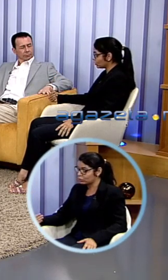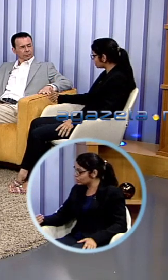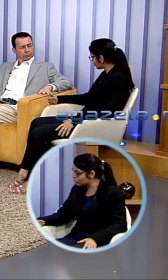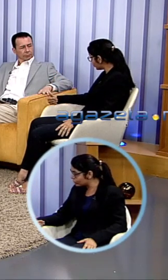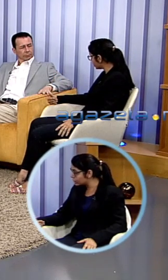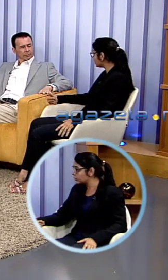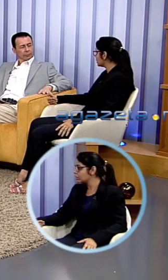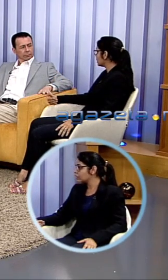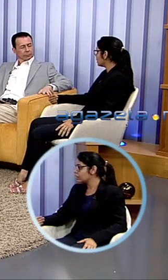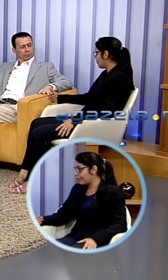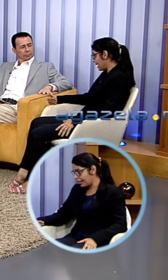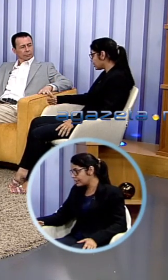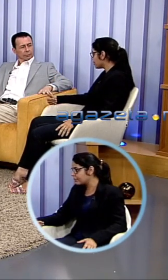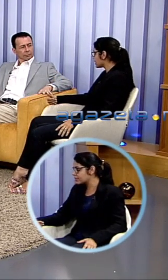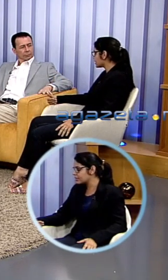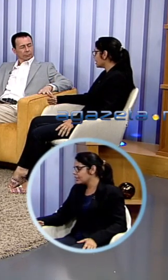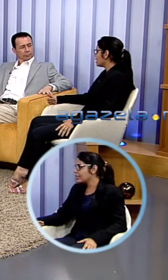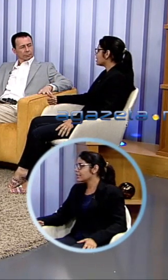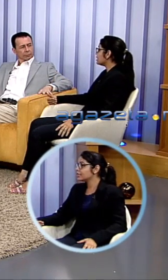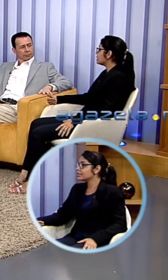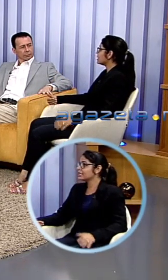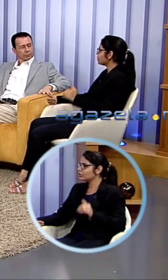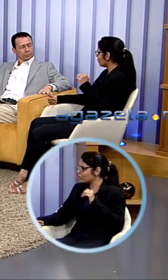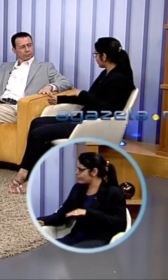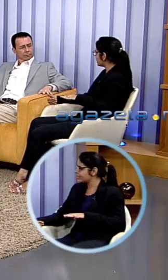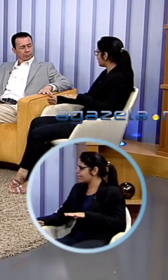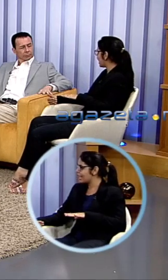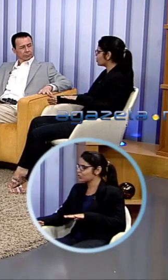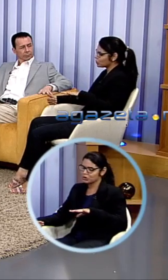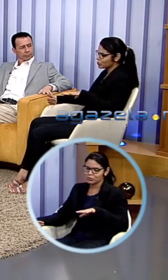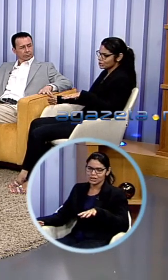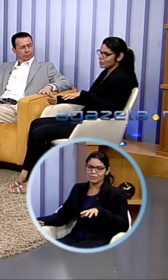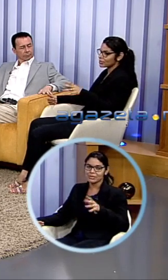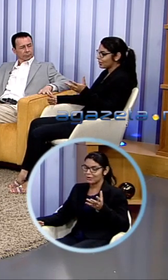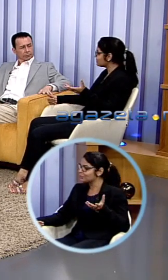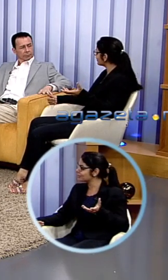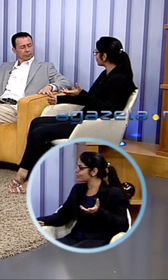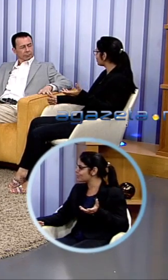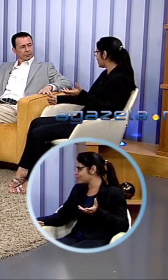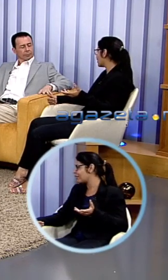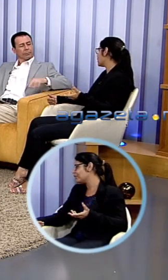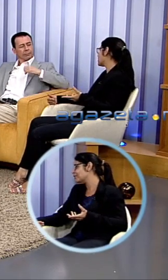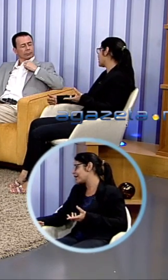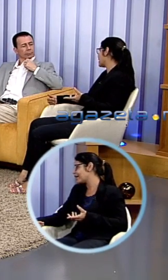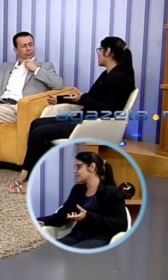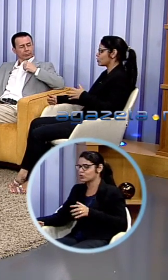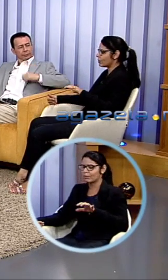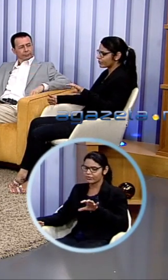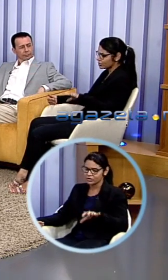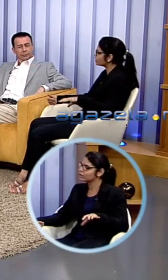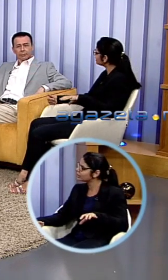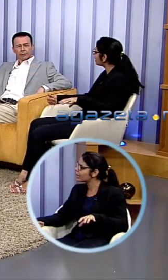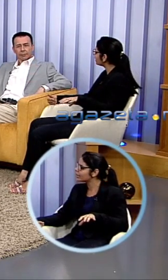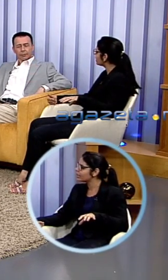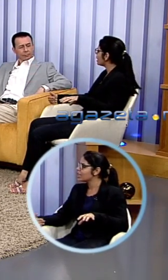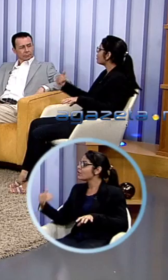de literatura surda barra libras e dentro da Universidade Eu costumo dizer pros alunos Hoje m estava falando isso para eles eu sou a